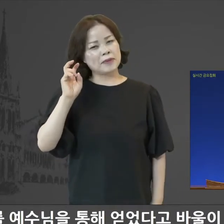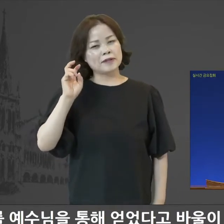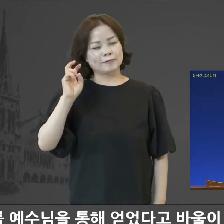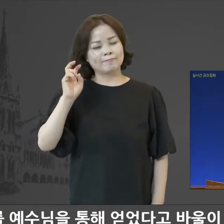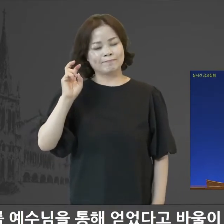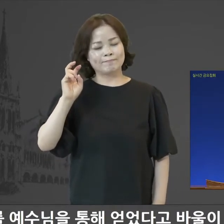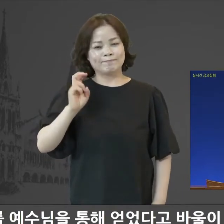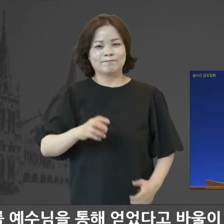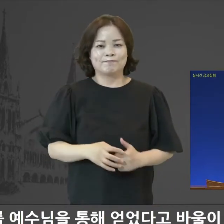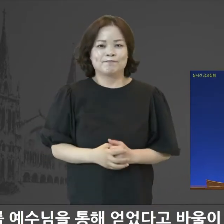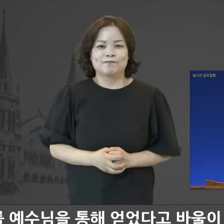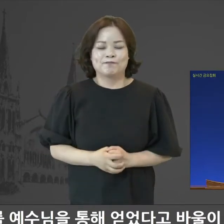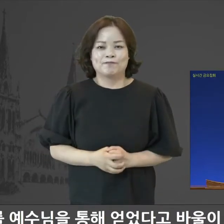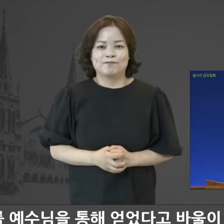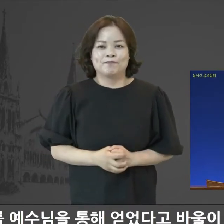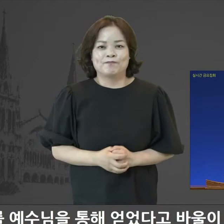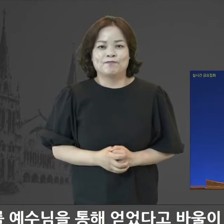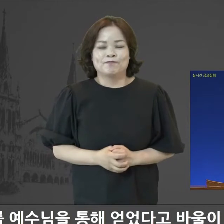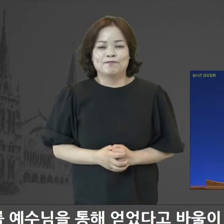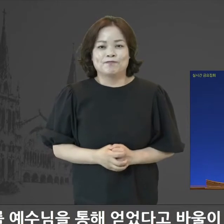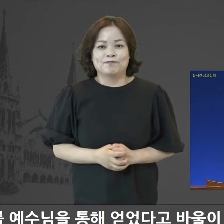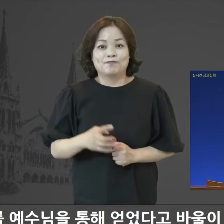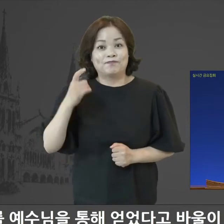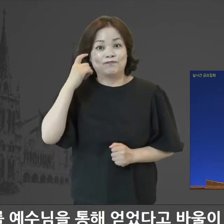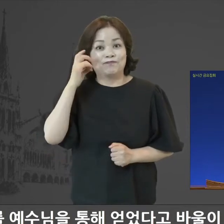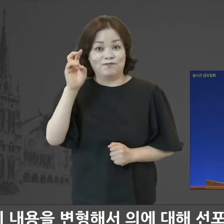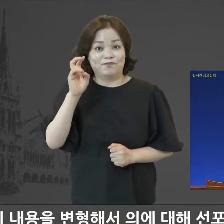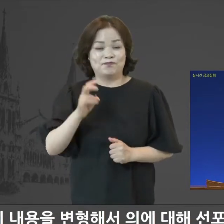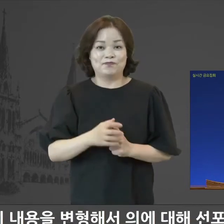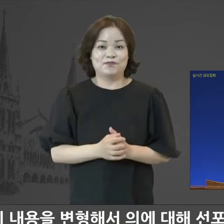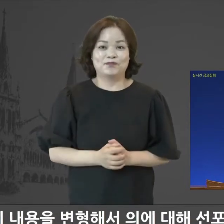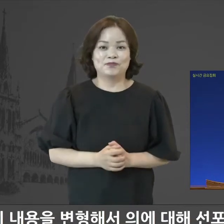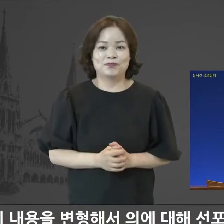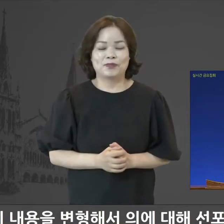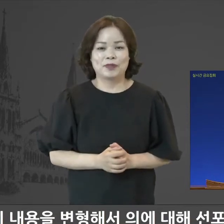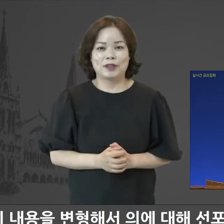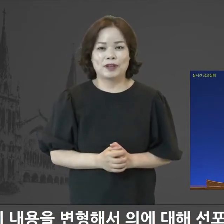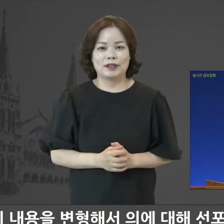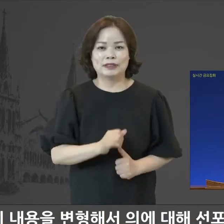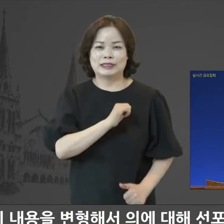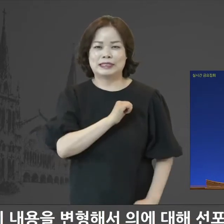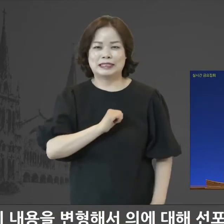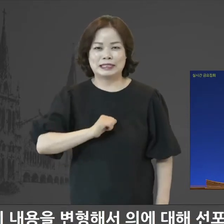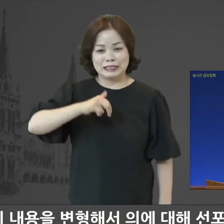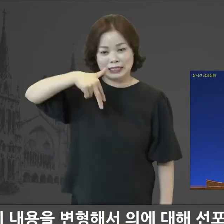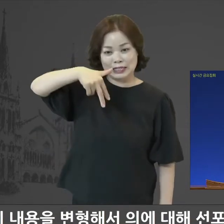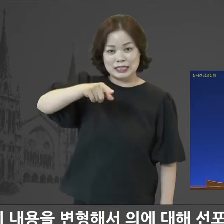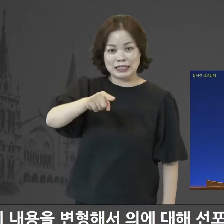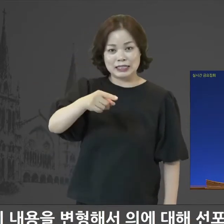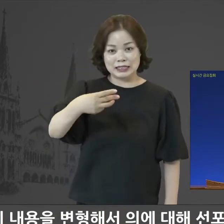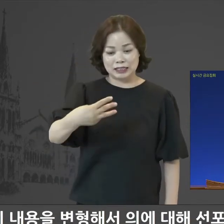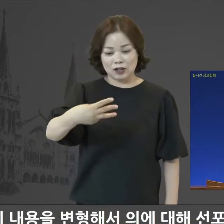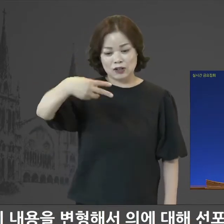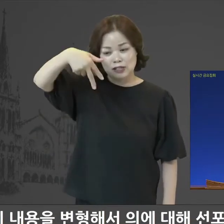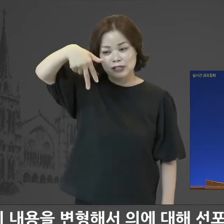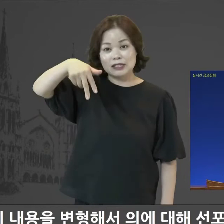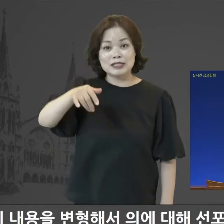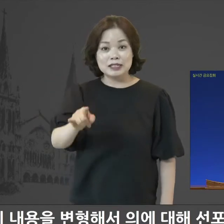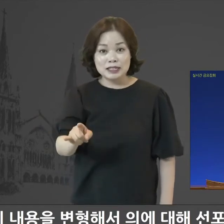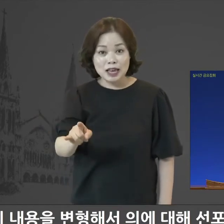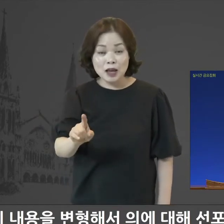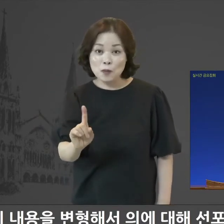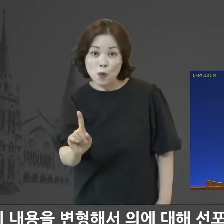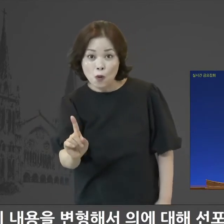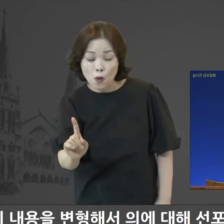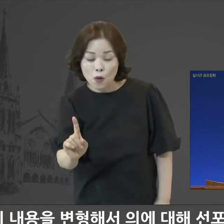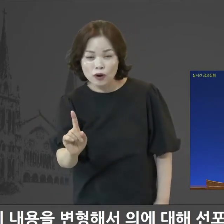이렇게 예측을 해보게 됩니다. 자, 절제에 대해서는 어떻게 설교를 했을까? 이